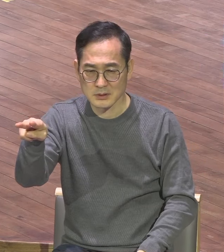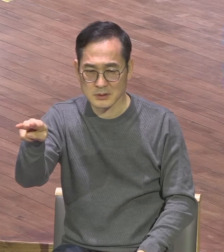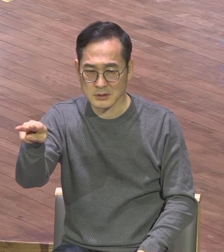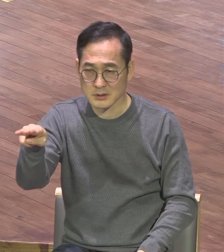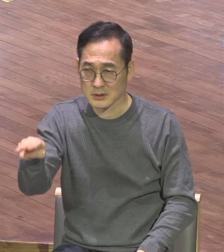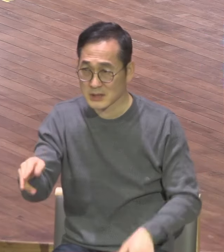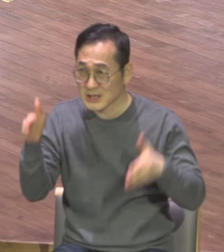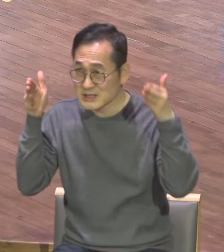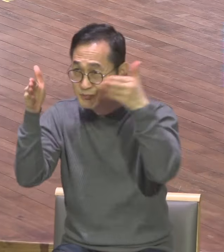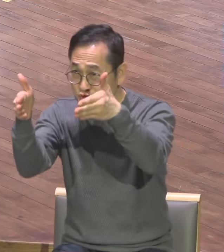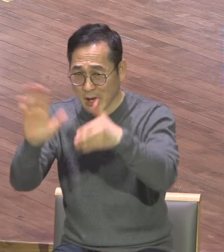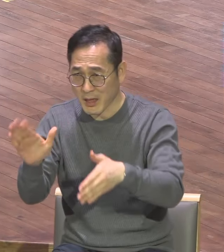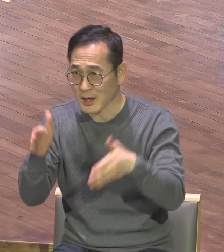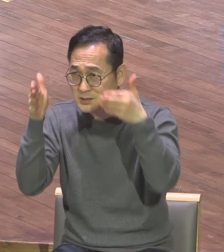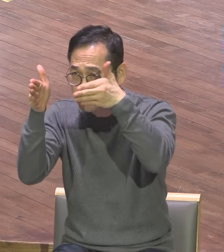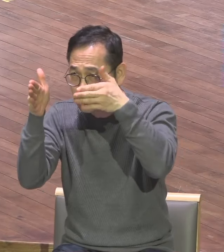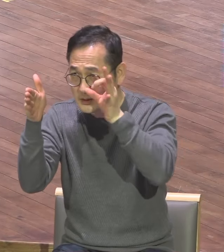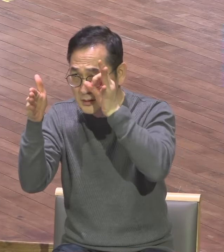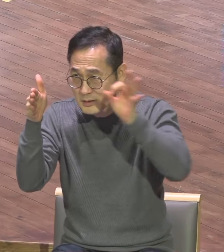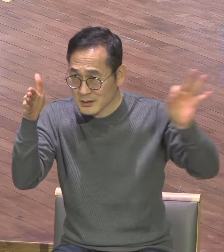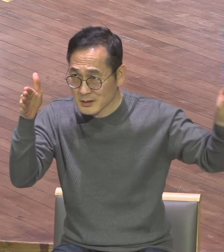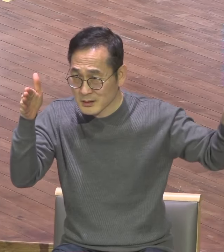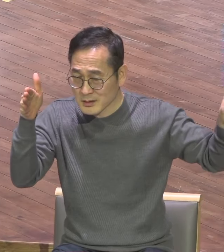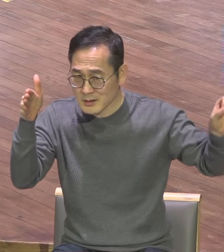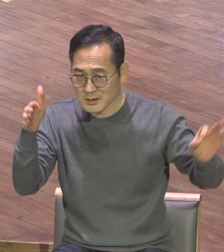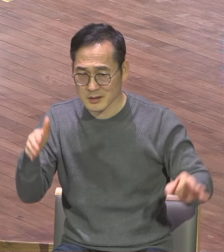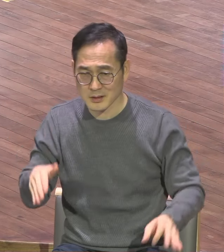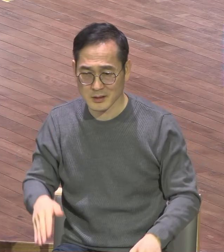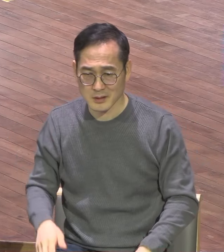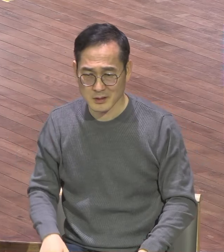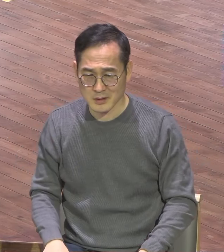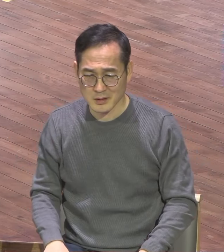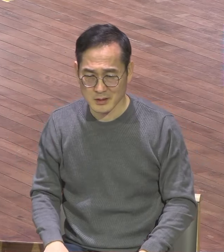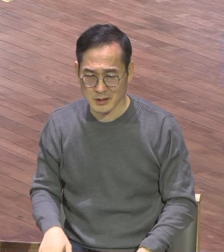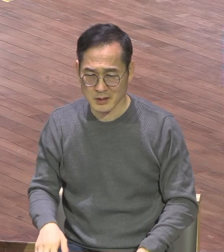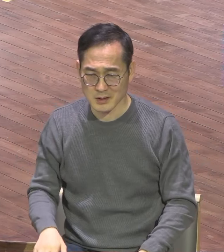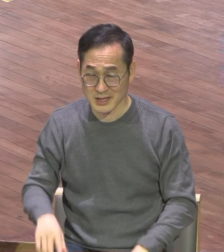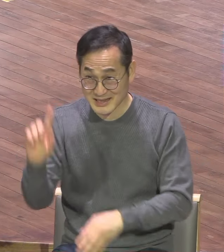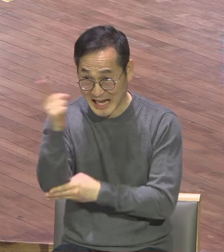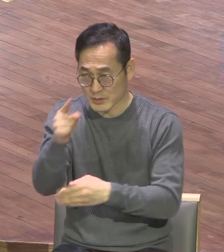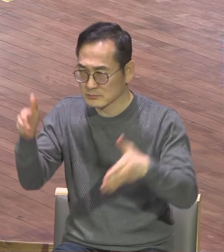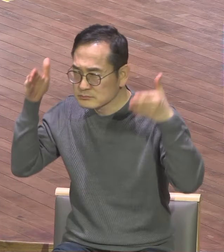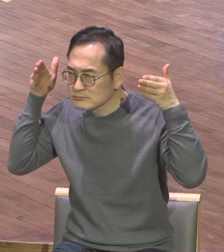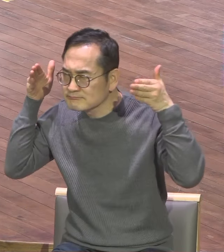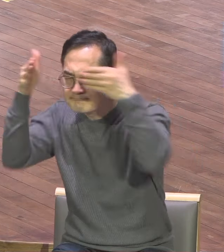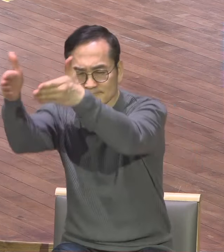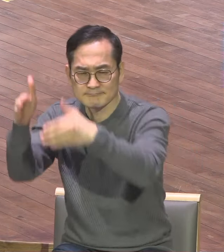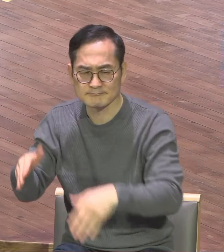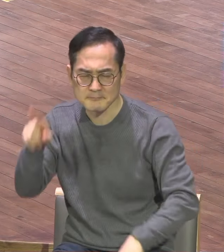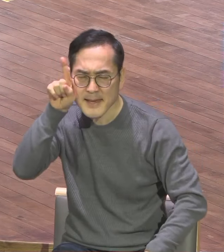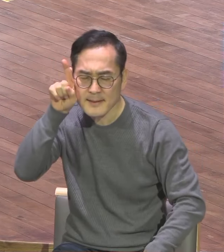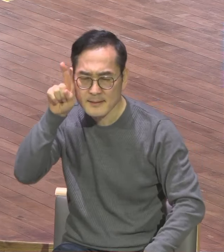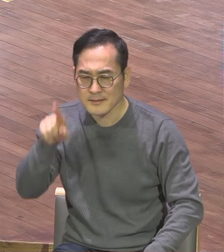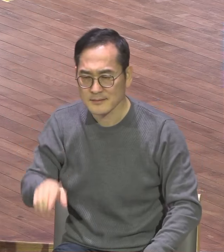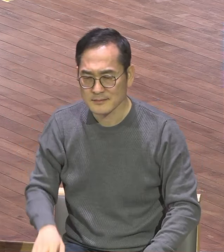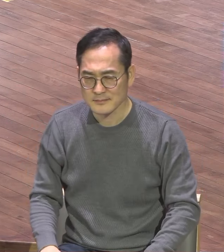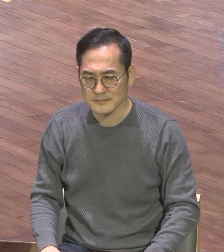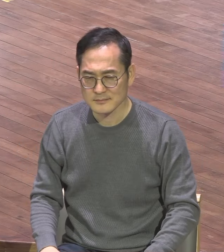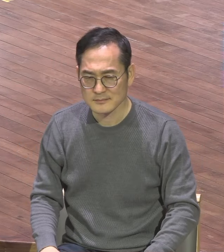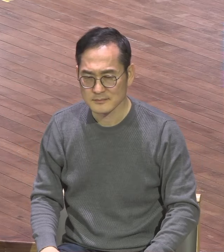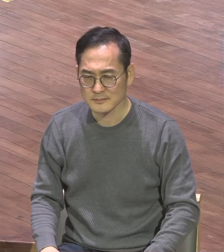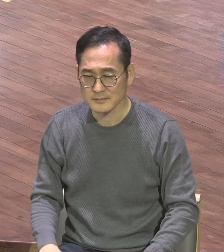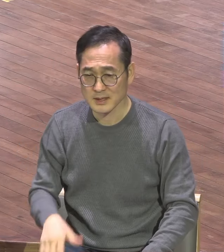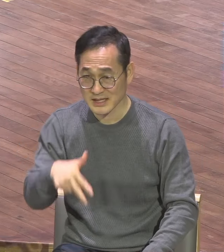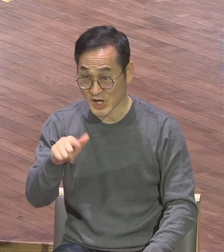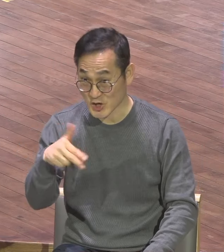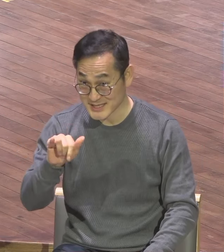품었기 때문에 그래요. 다윗의 삶은 항상 뭐야? 전심으로. 무슨 뜻이라고 전심이요?